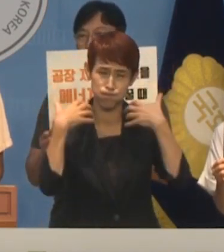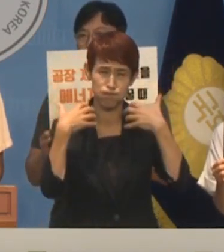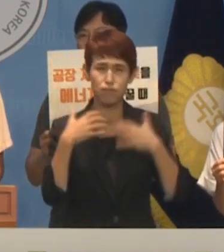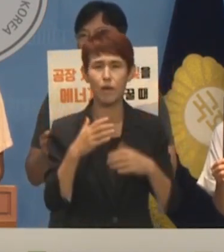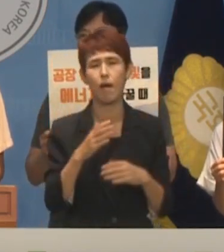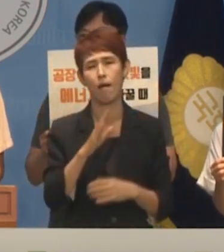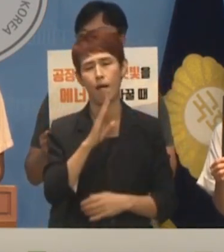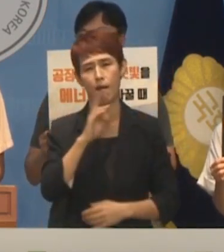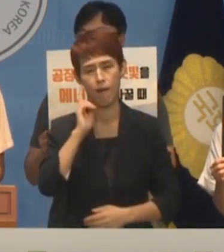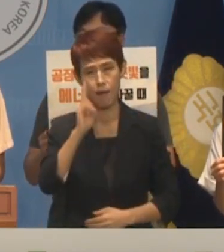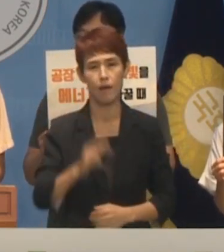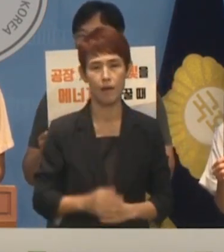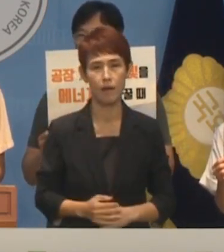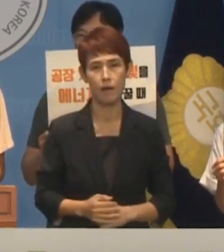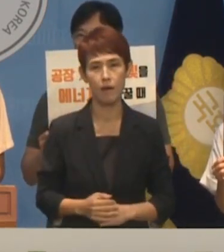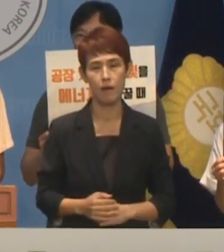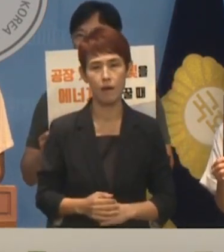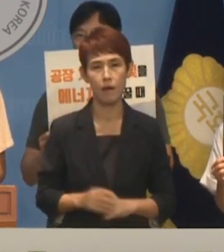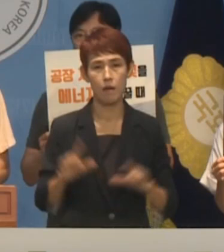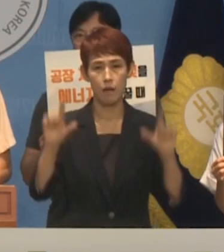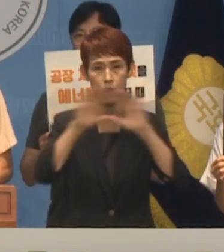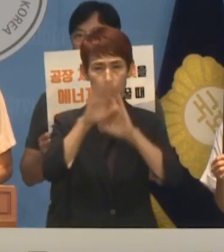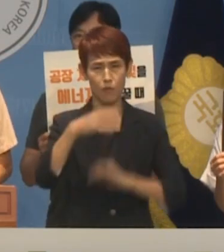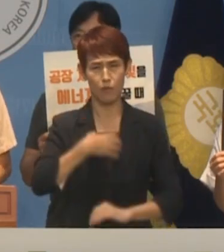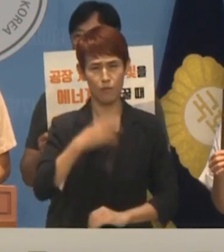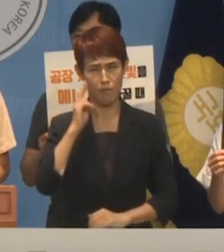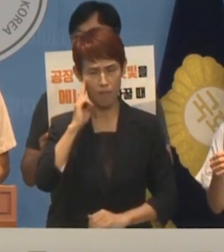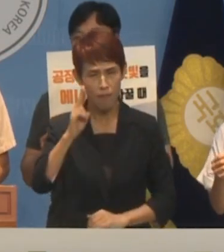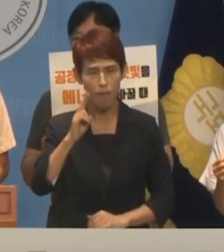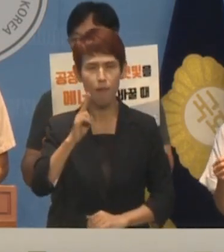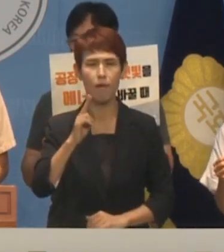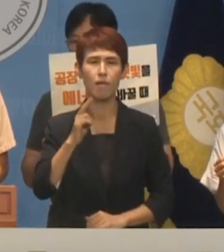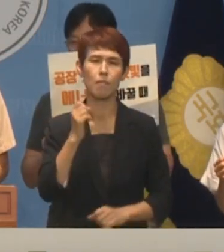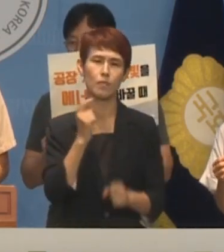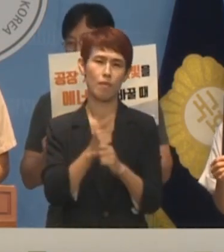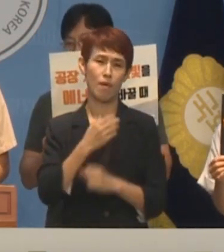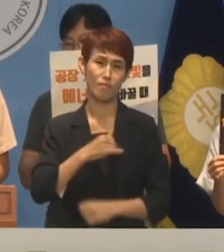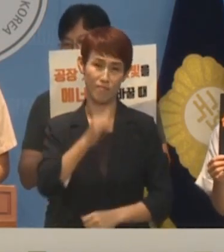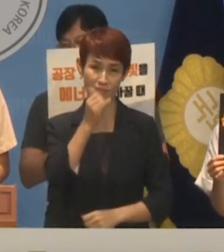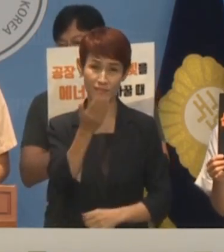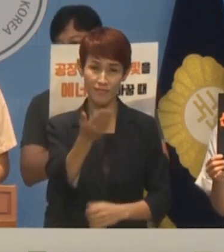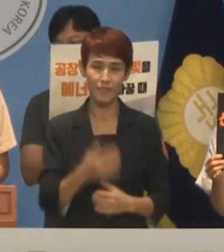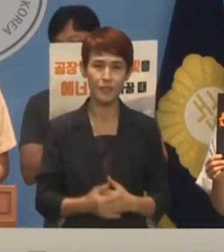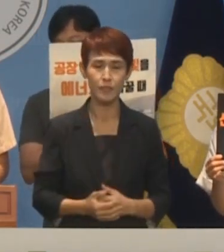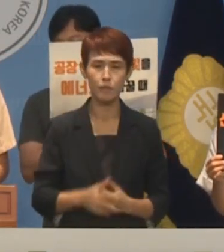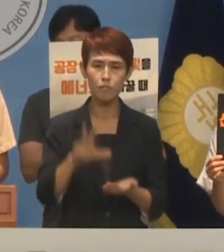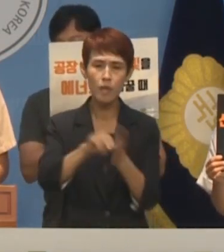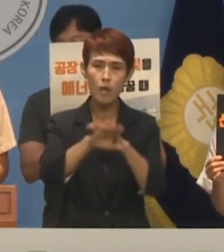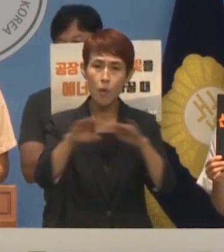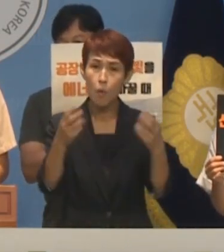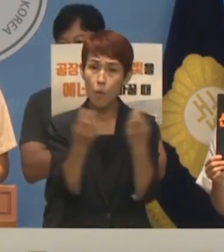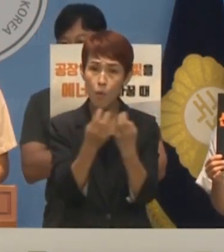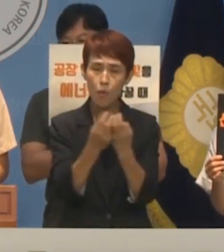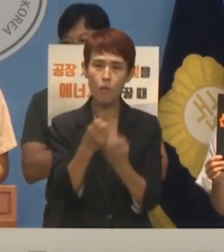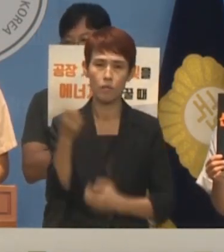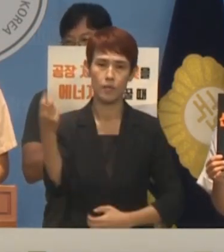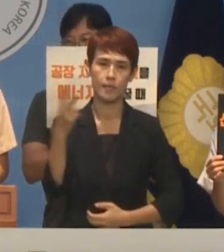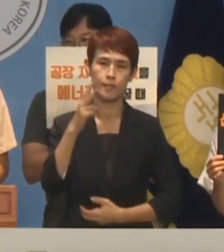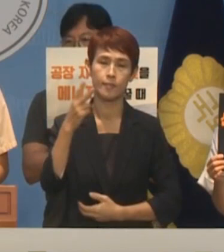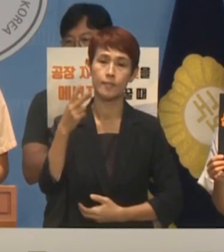온몸으로 기후위기의 심각성을 느끼고 있는데, 이 기후위기 해결을 위해서는 무엇보다 재생에너지